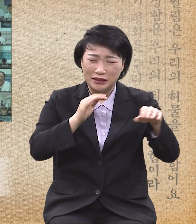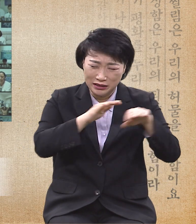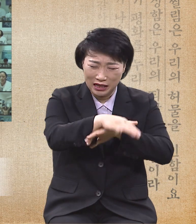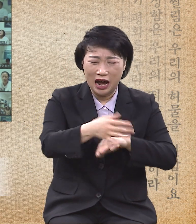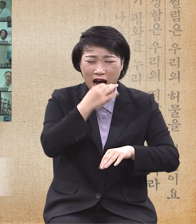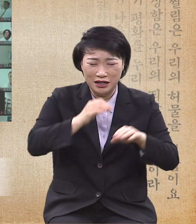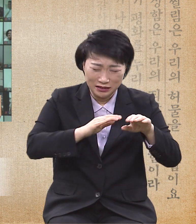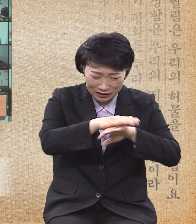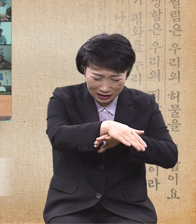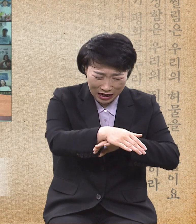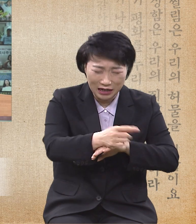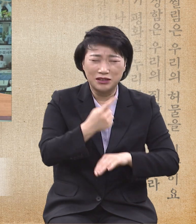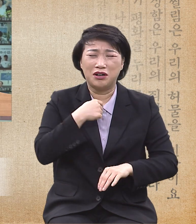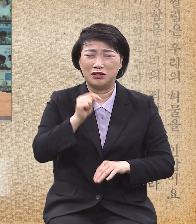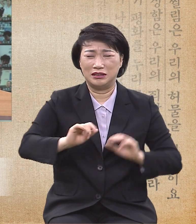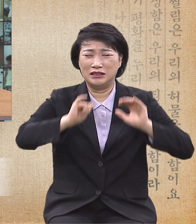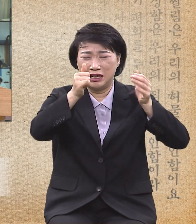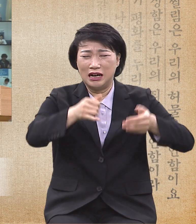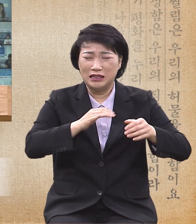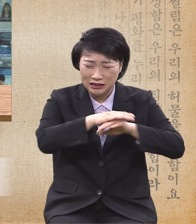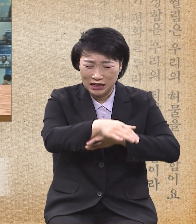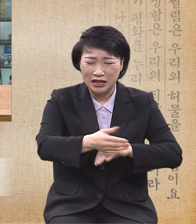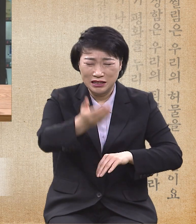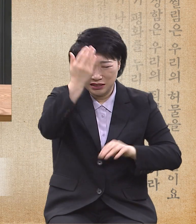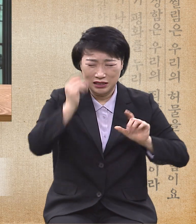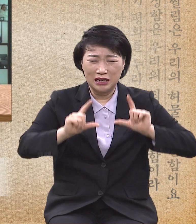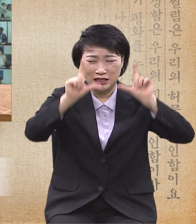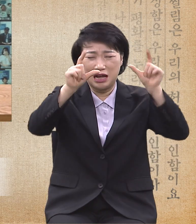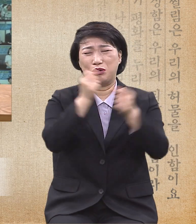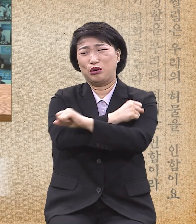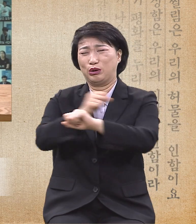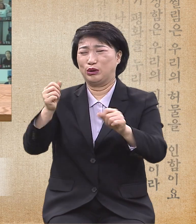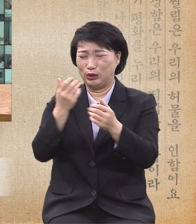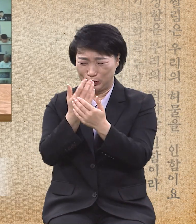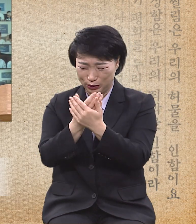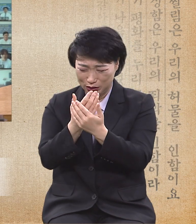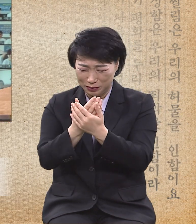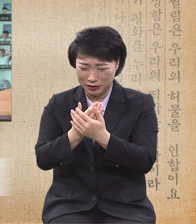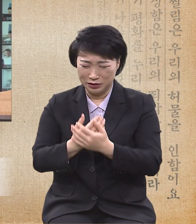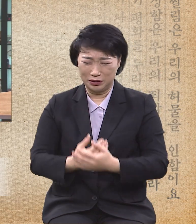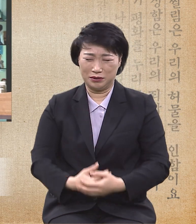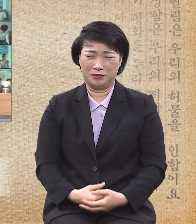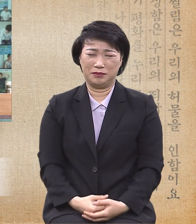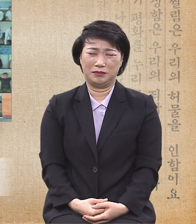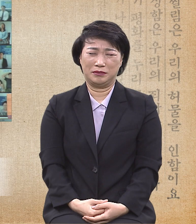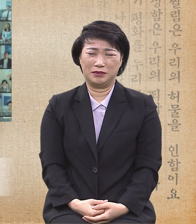마귀적이고 정욕적이었던 세속적인 지난날을 용서하시옵소서.